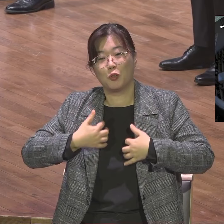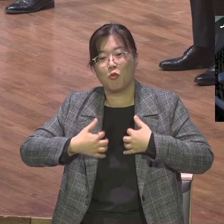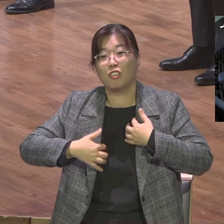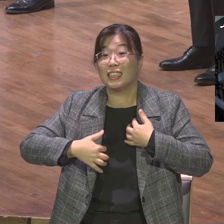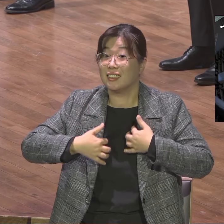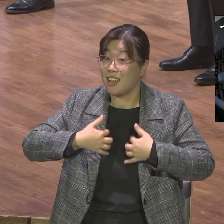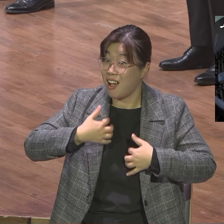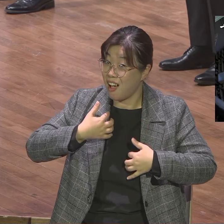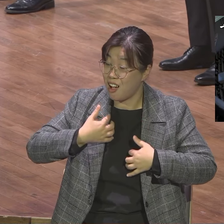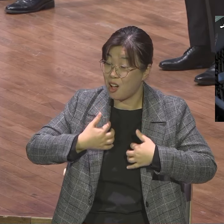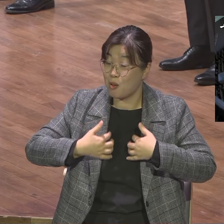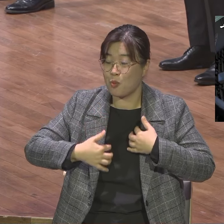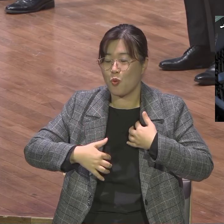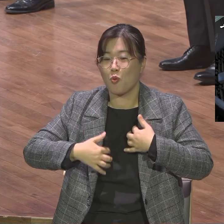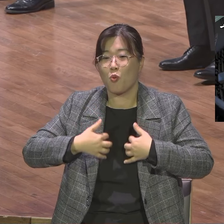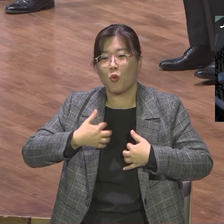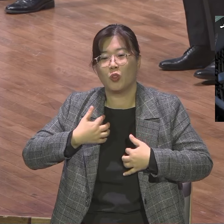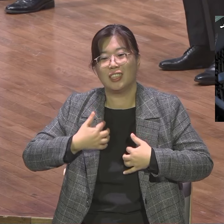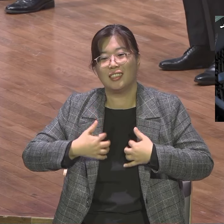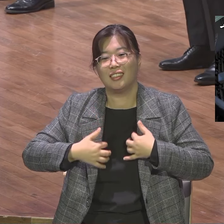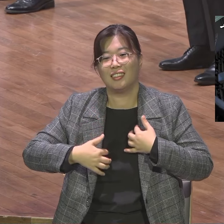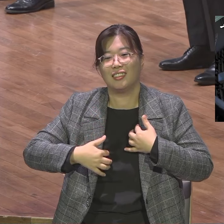축복을 누리라